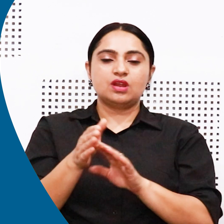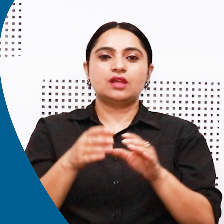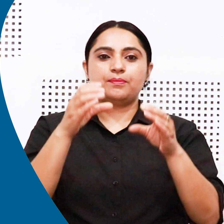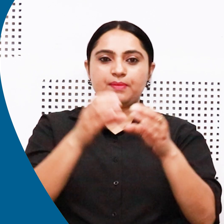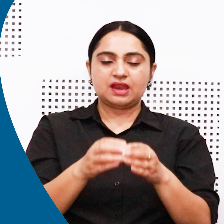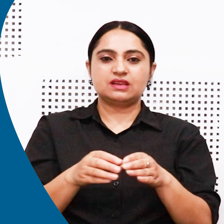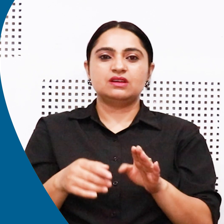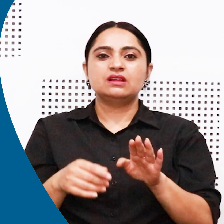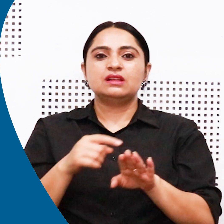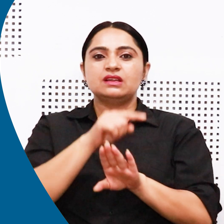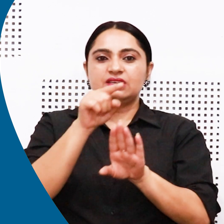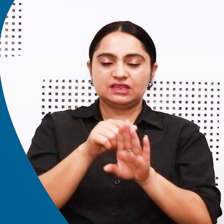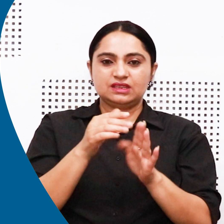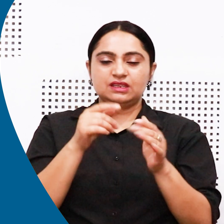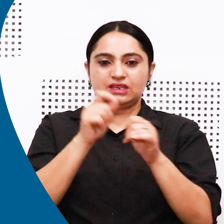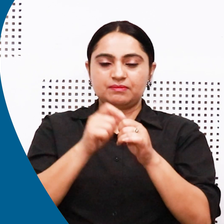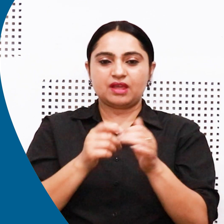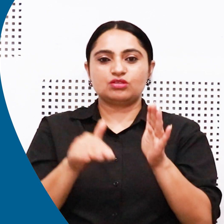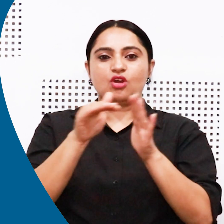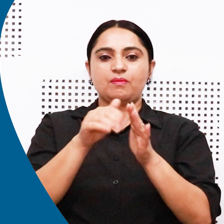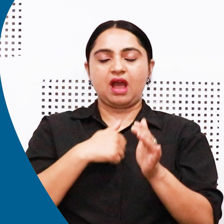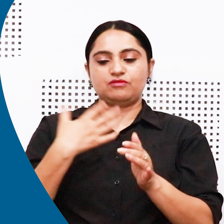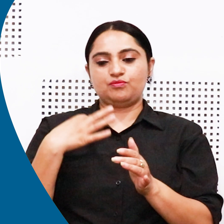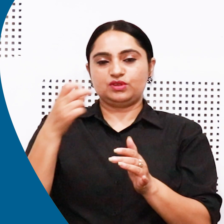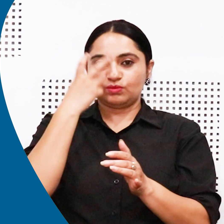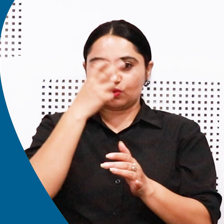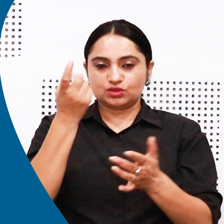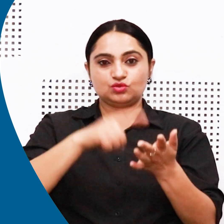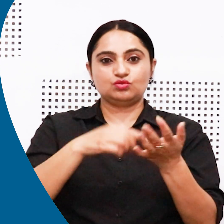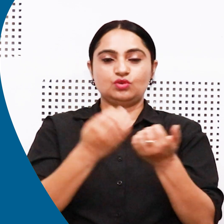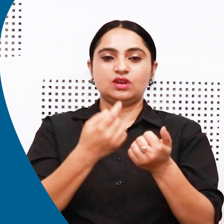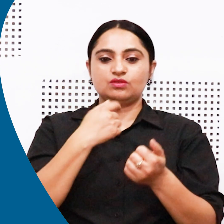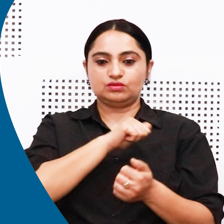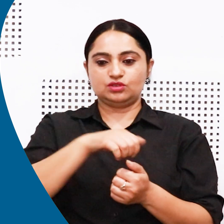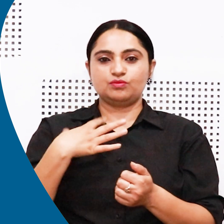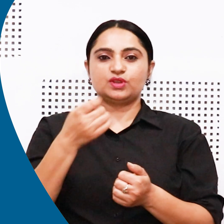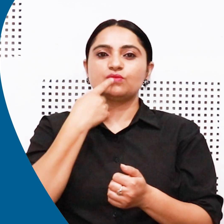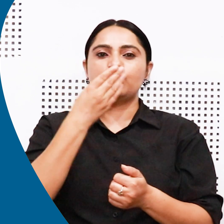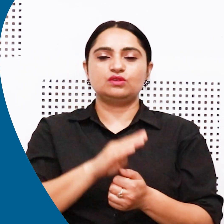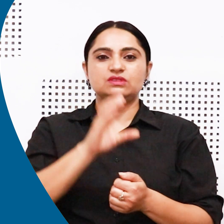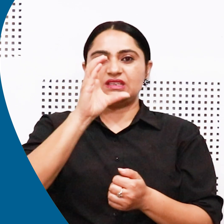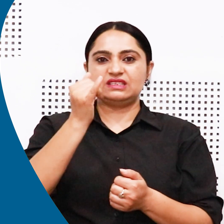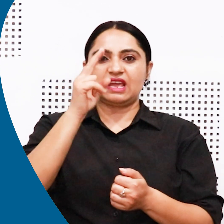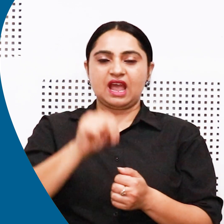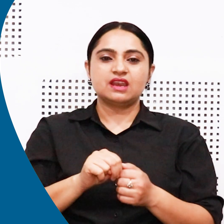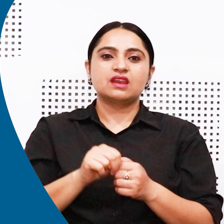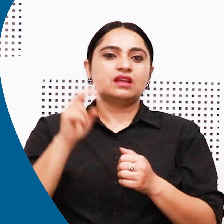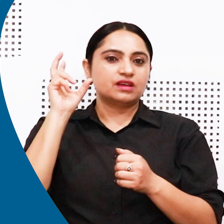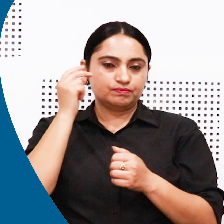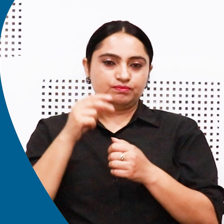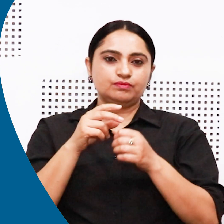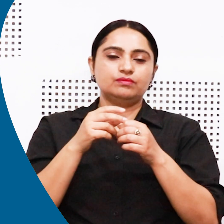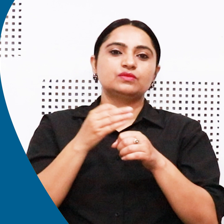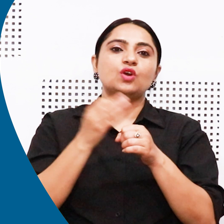समेत आफ्नो स्थान र प्रतिनिधित्व खोज्न थालेको जनप्रतिनिधि बताउँछन्। विनोद महतो, CIN रेडियो स्वागतम,